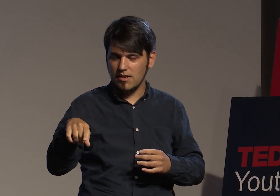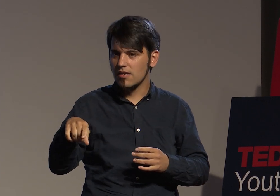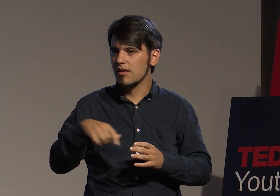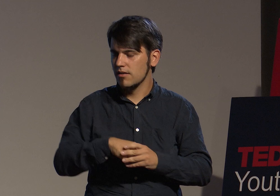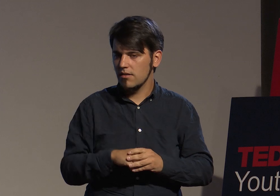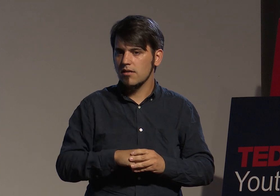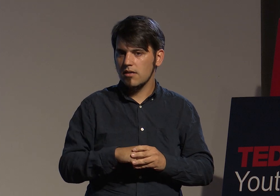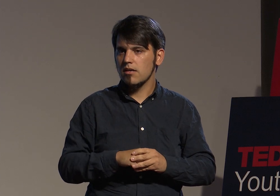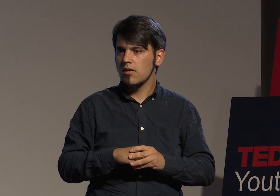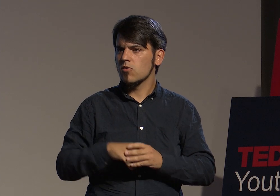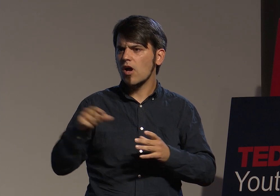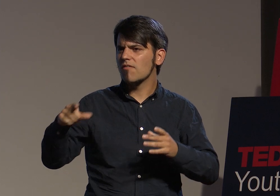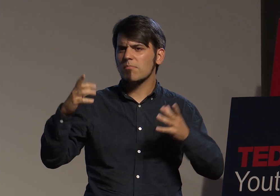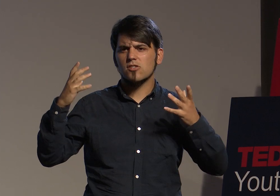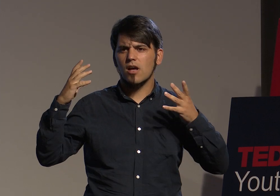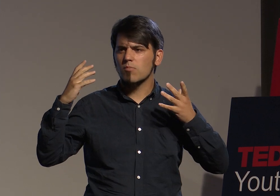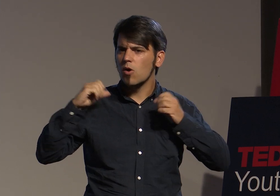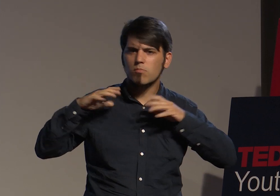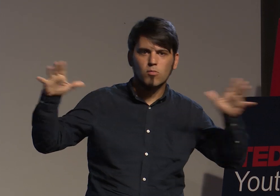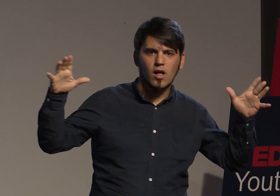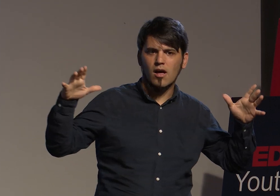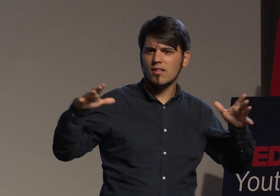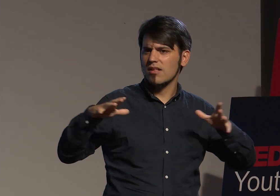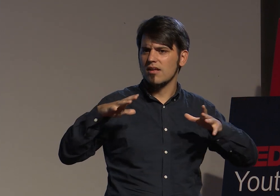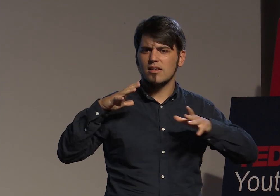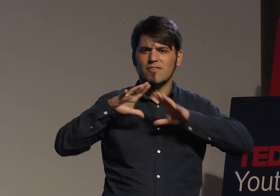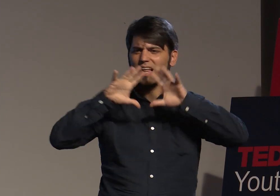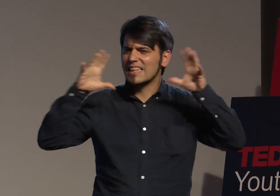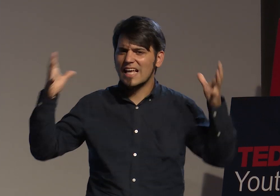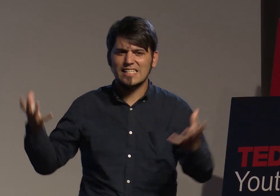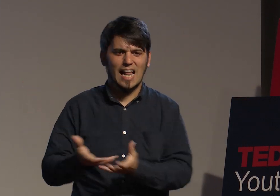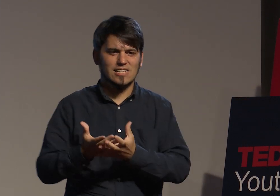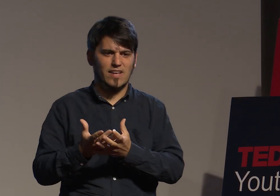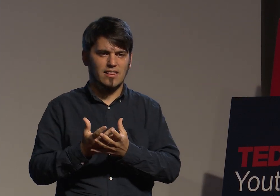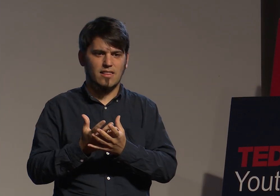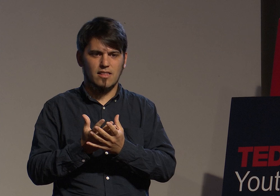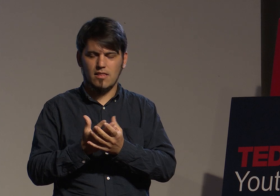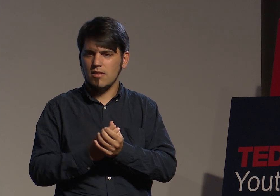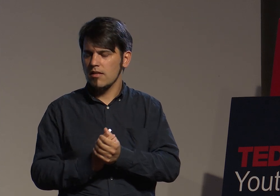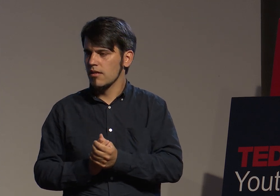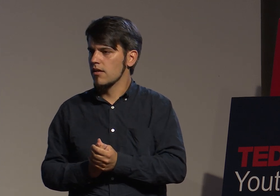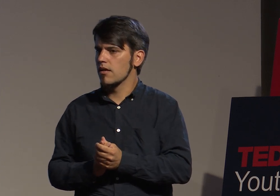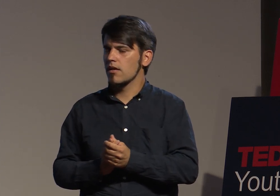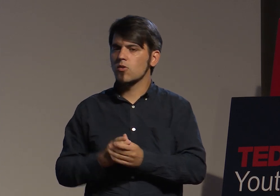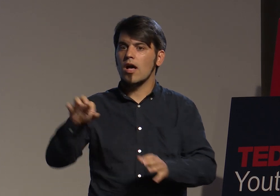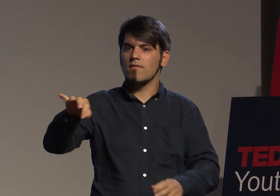именно кохлеарната имплантация. Беше много популярно по сега свят се говореше основно за